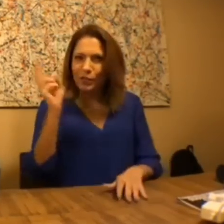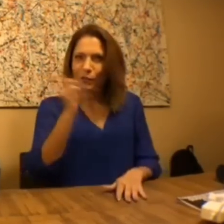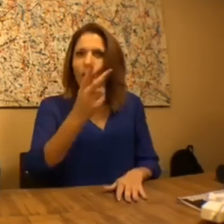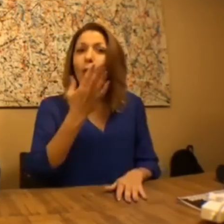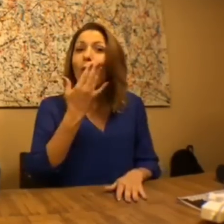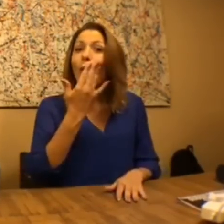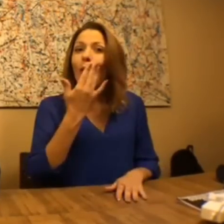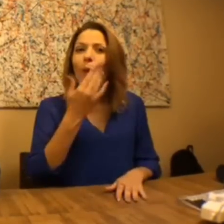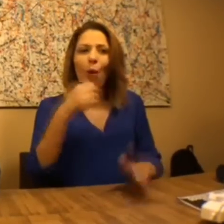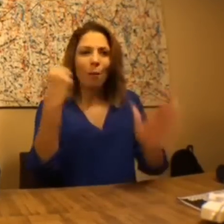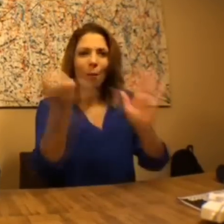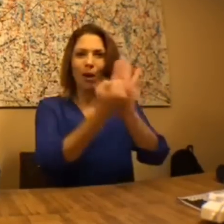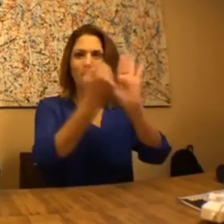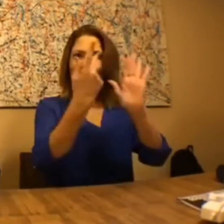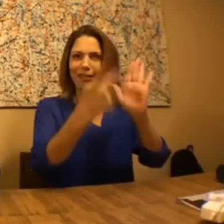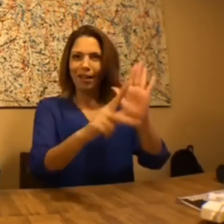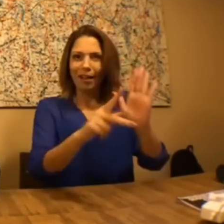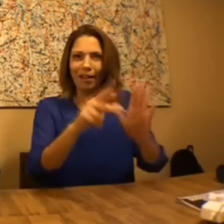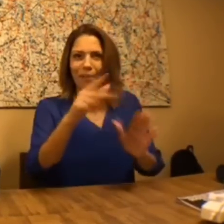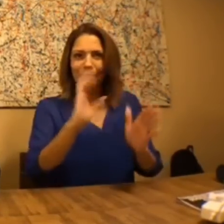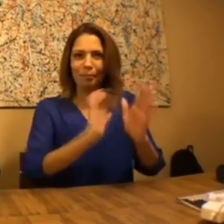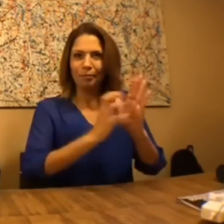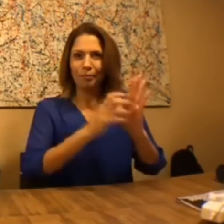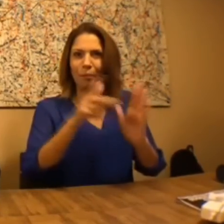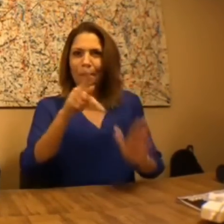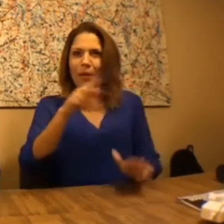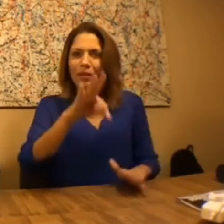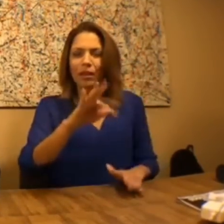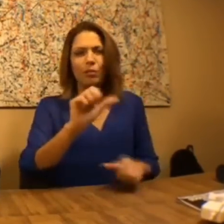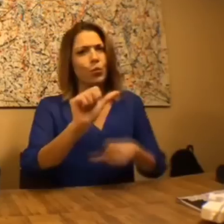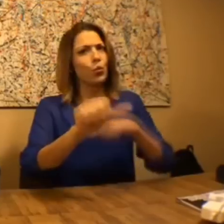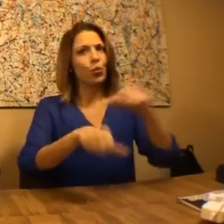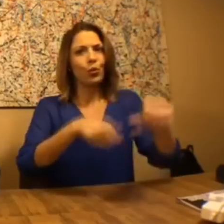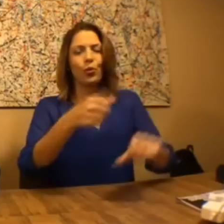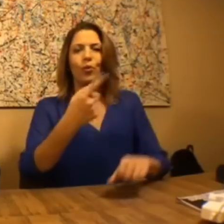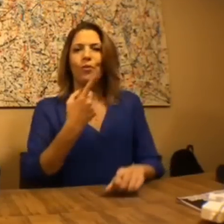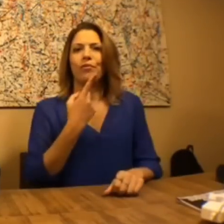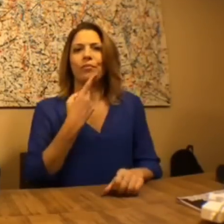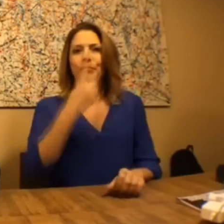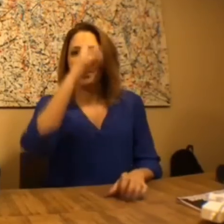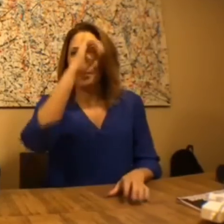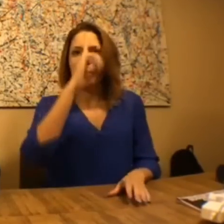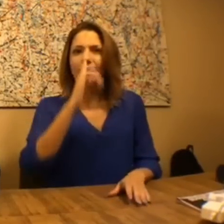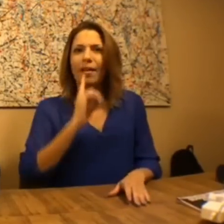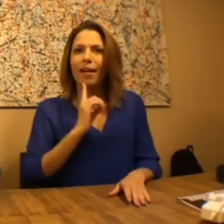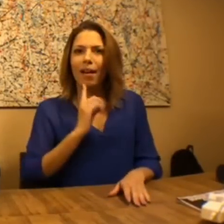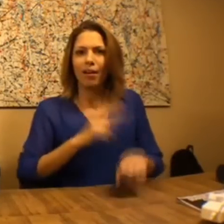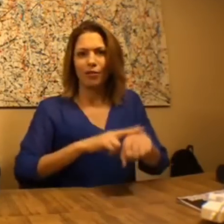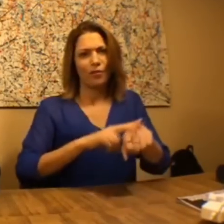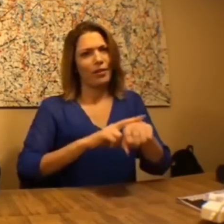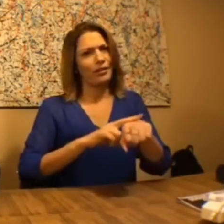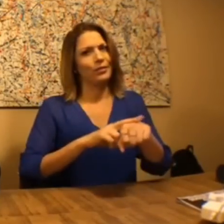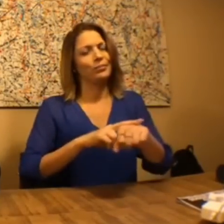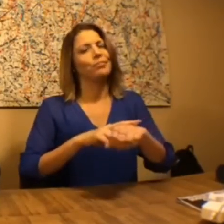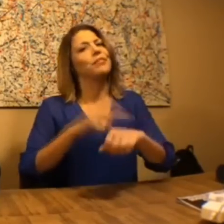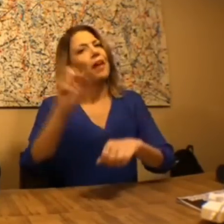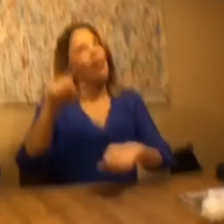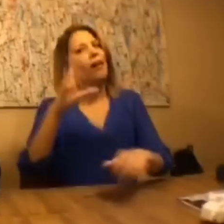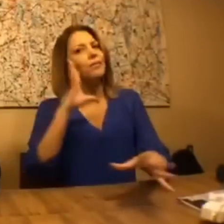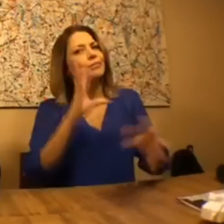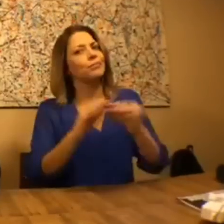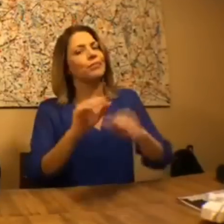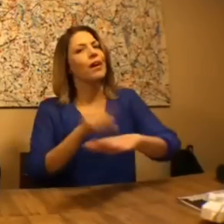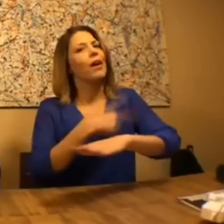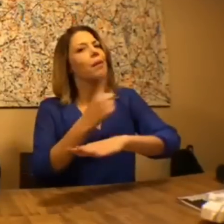do seu partido, não tem mais vermelho, agora é verde e amarelo, ou seja, um autêntico camaleão. Passou a defender